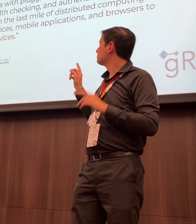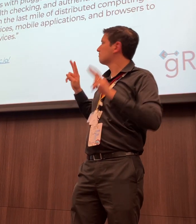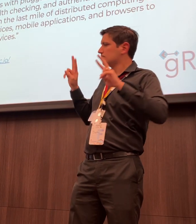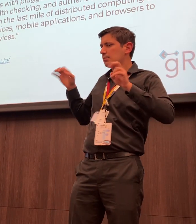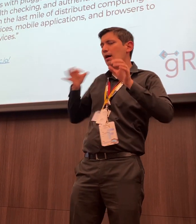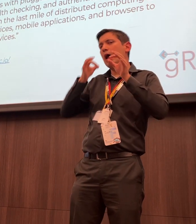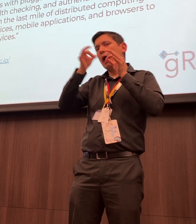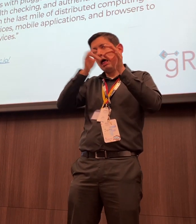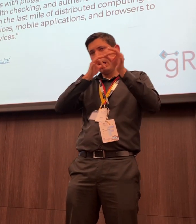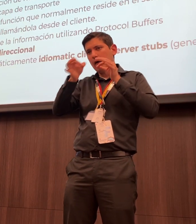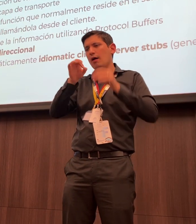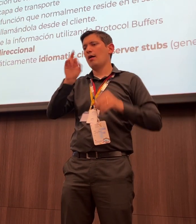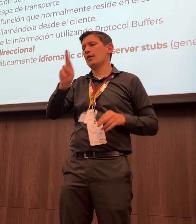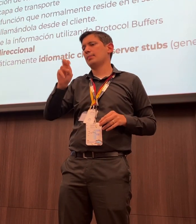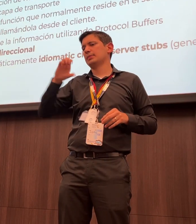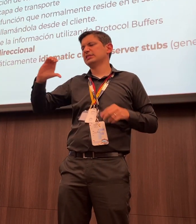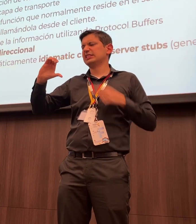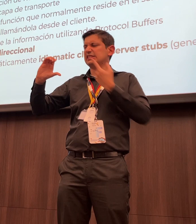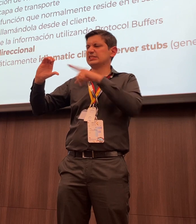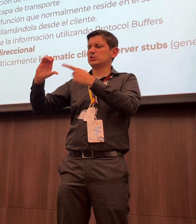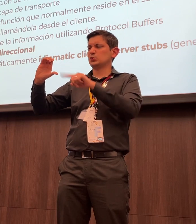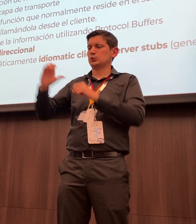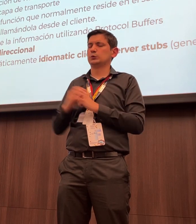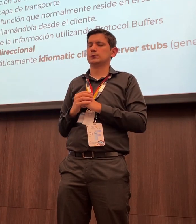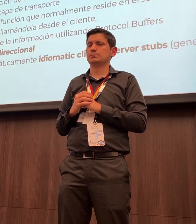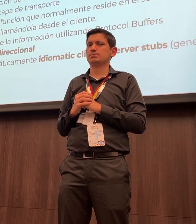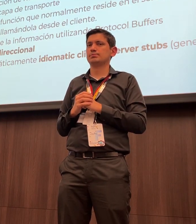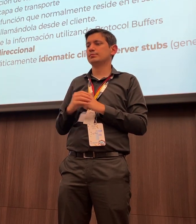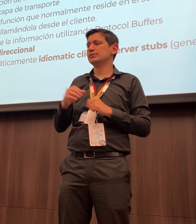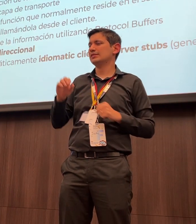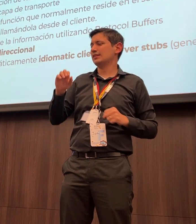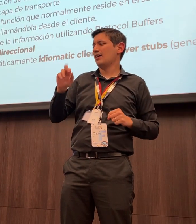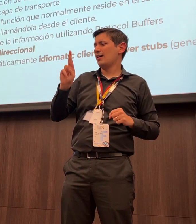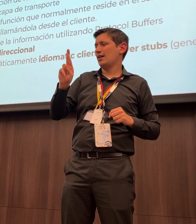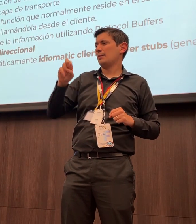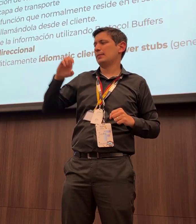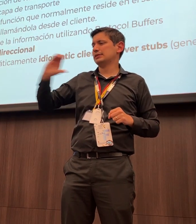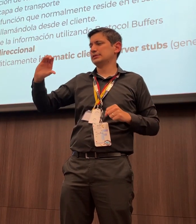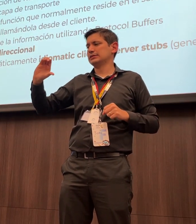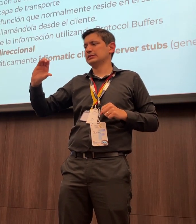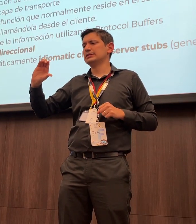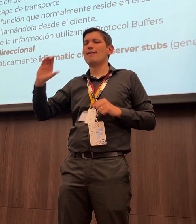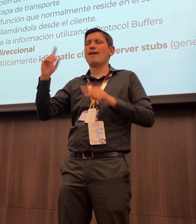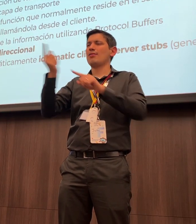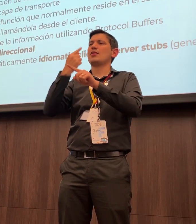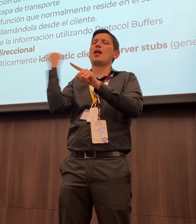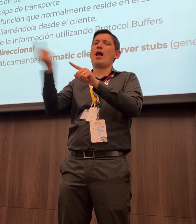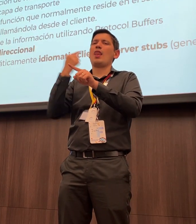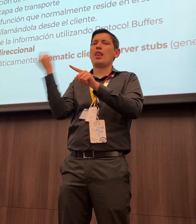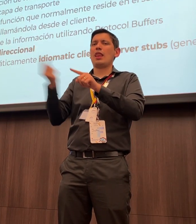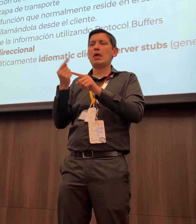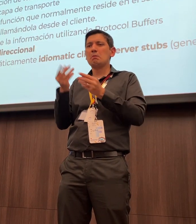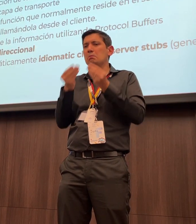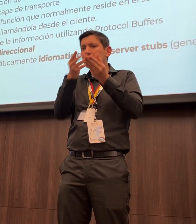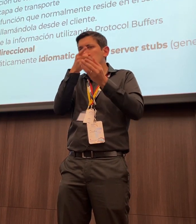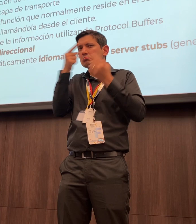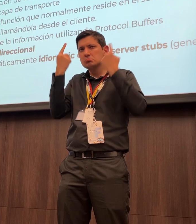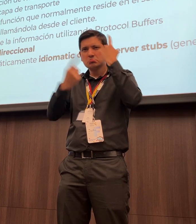también de qué es esto de RPC. Y bueno, sobre gRPC algunas cosas en general, un poco para que puedan